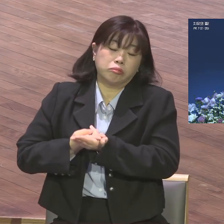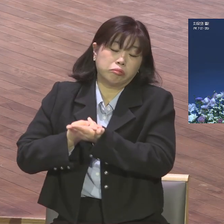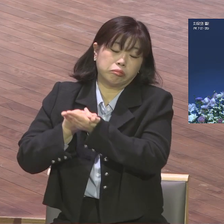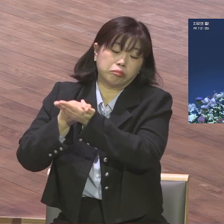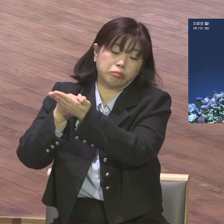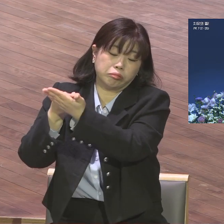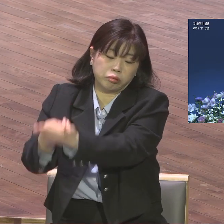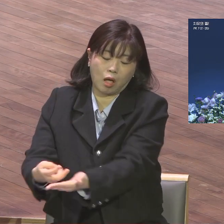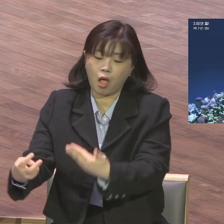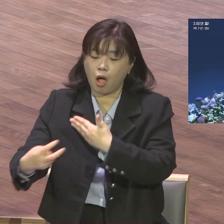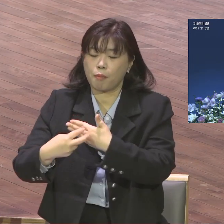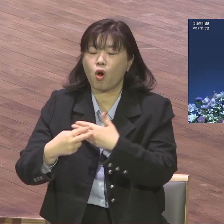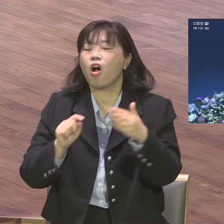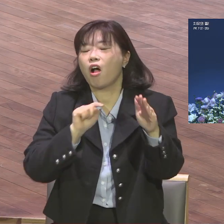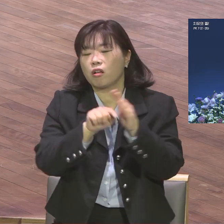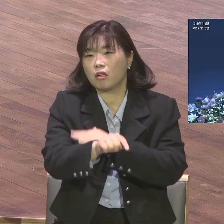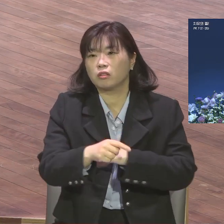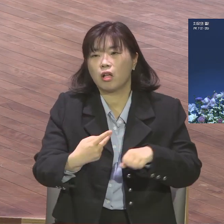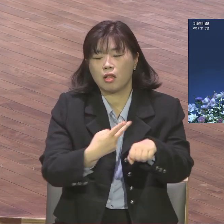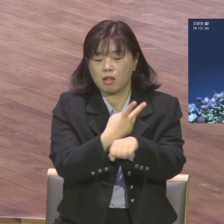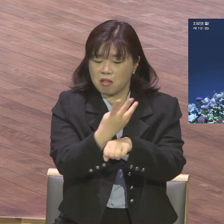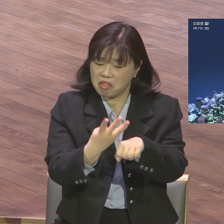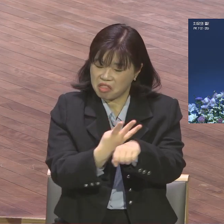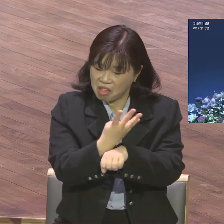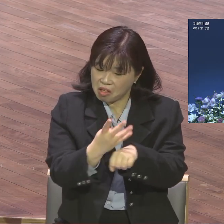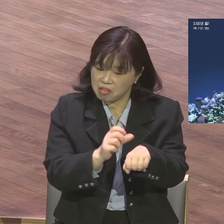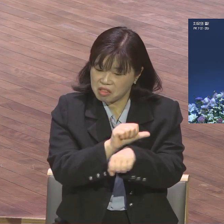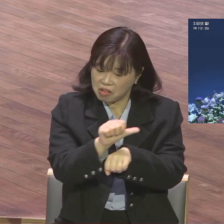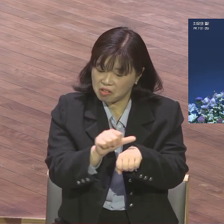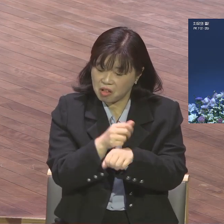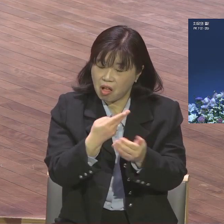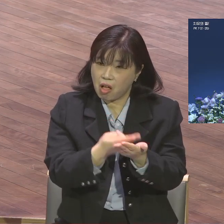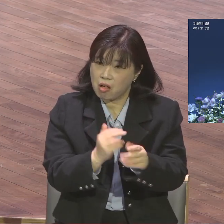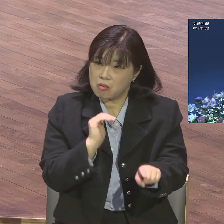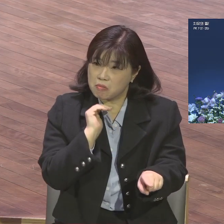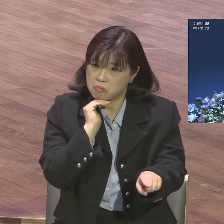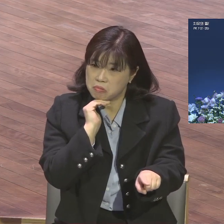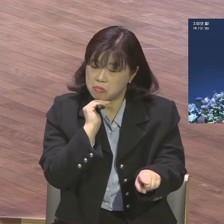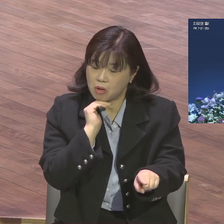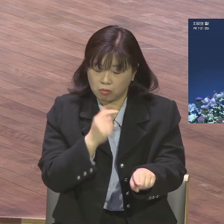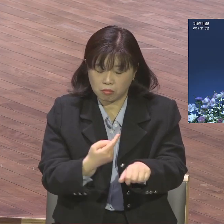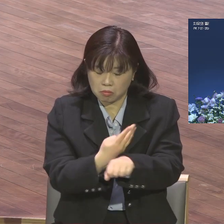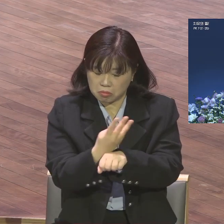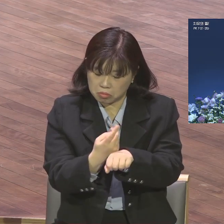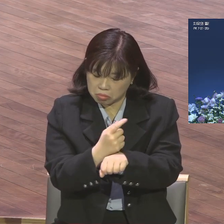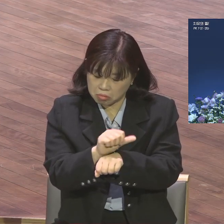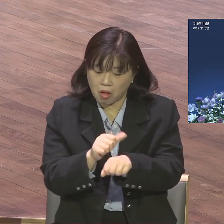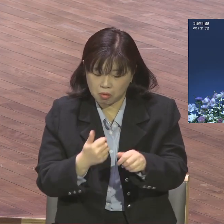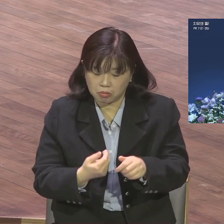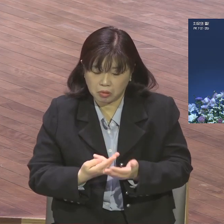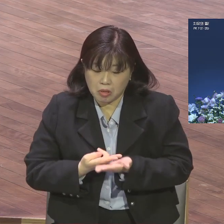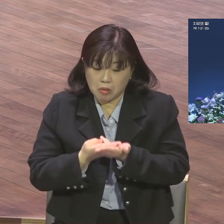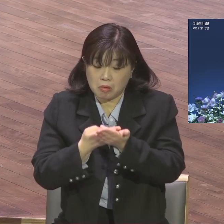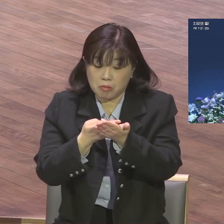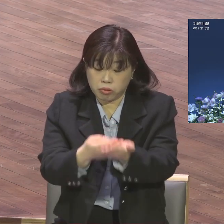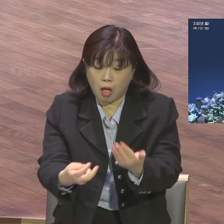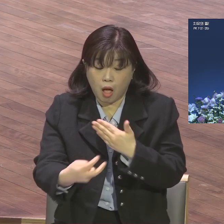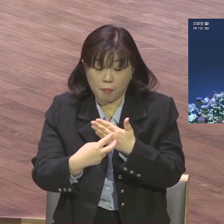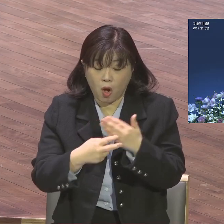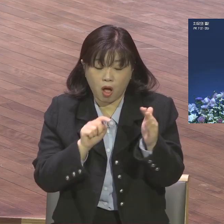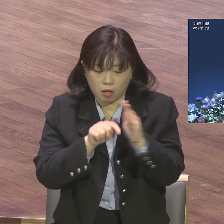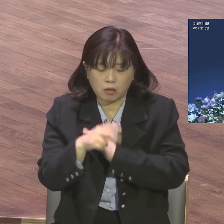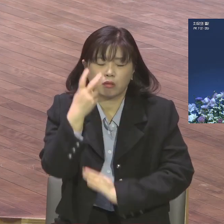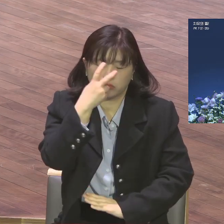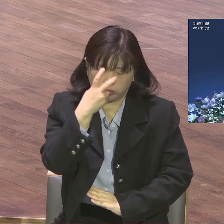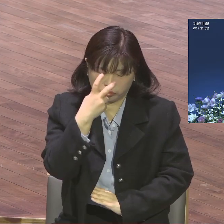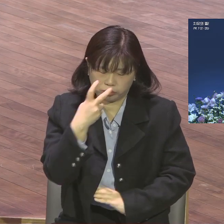시간 기다리는 네다섯 시간 기다리면 비행기 못 타요. 그래 앰뷸런스 불러야 된다 그래서 그래 뭐 그래라 그랬더니 앰뷸런스가 큰